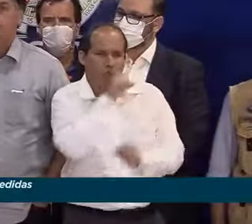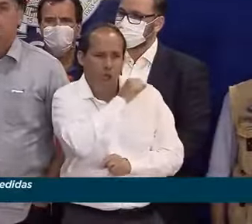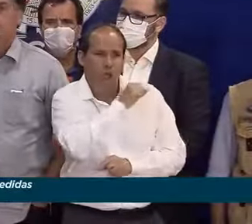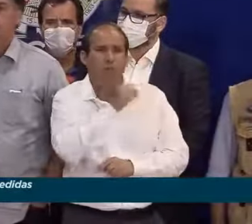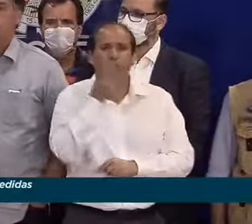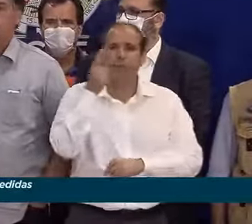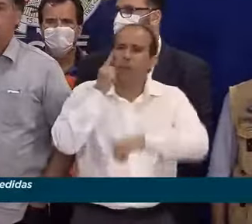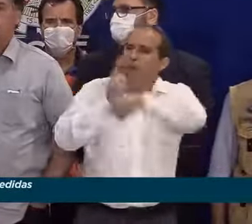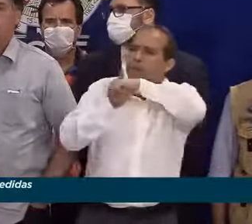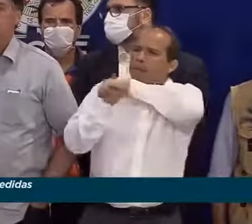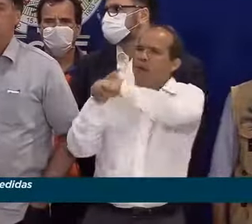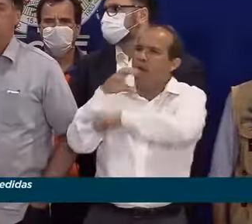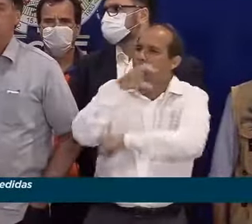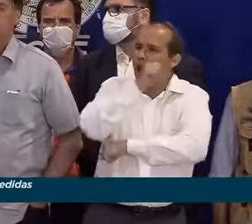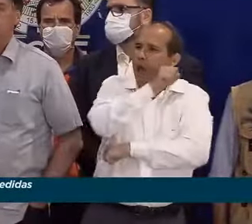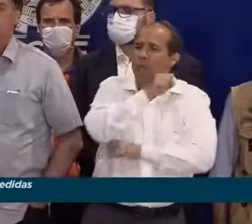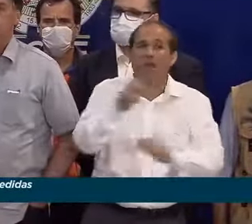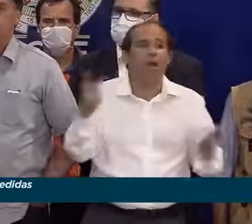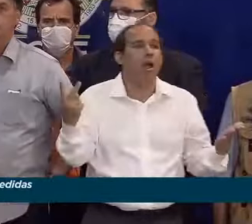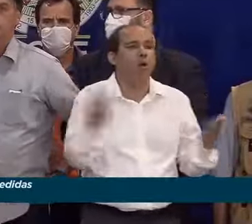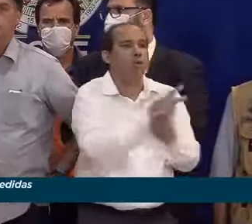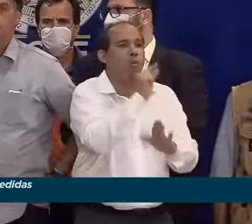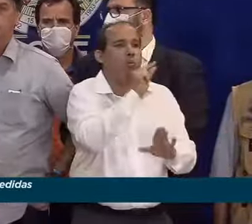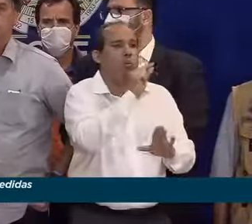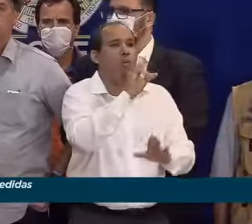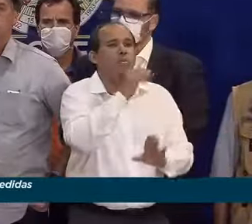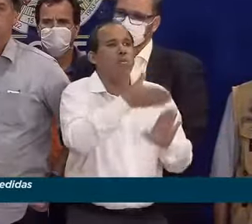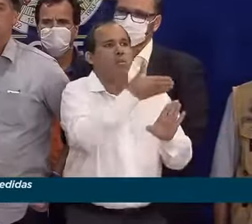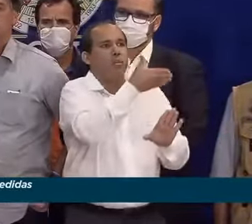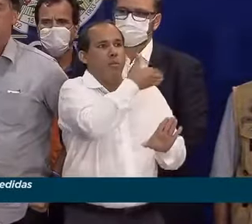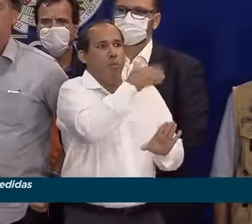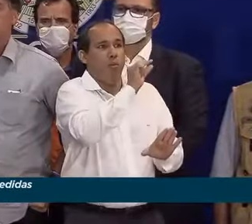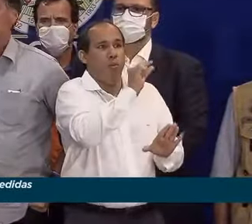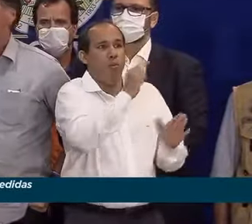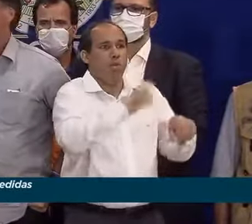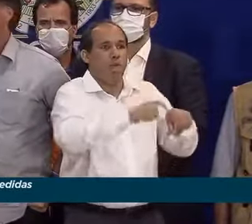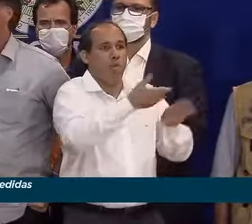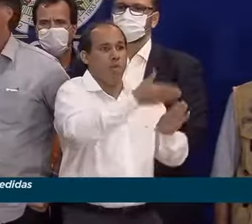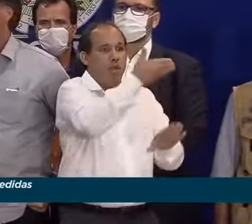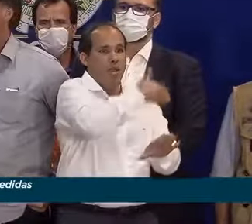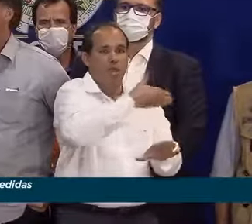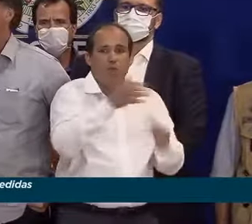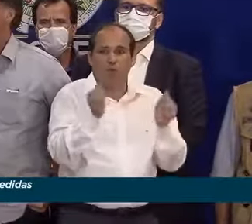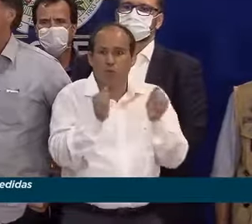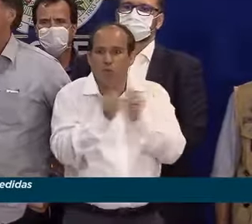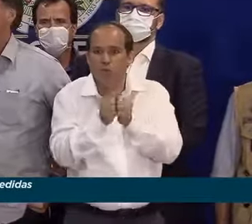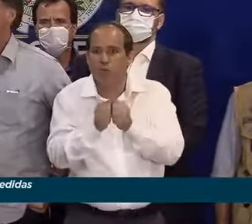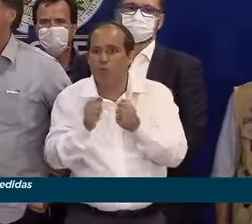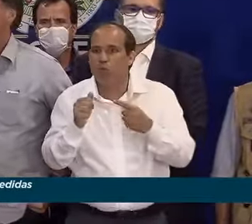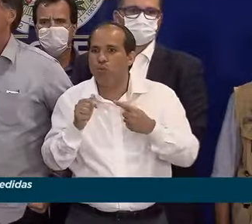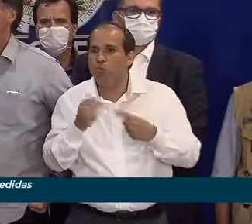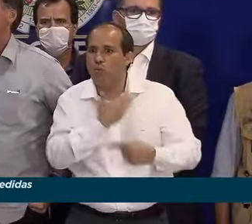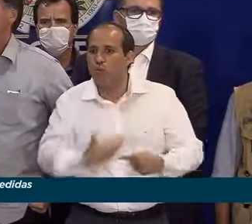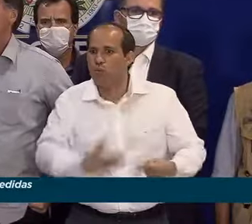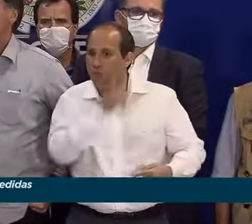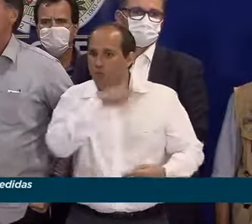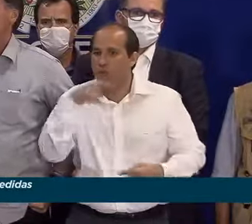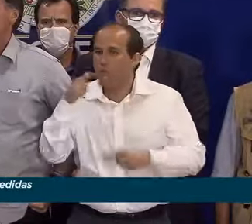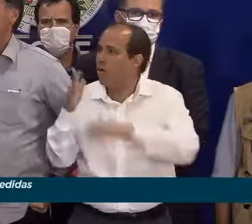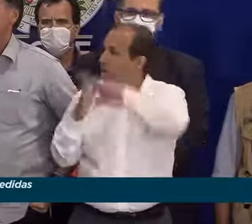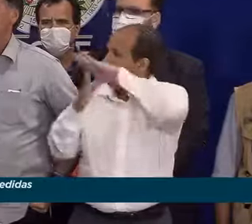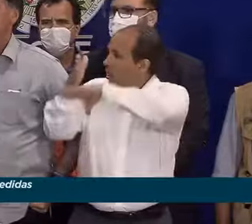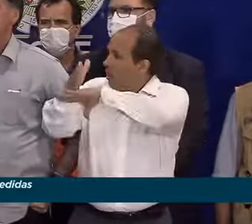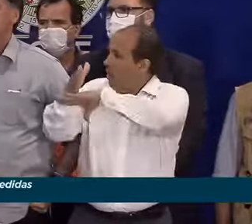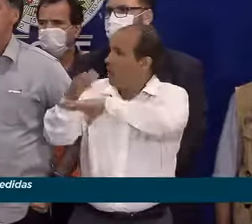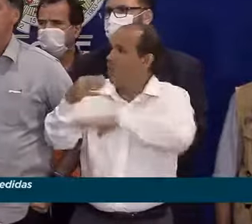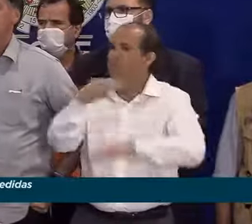muito rápido. Há poucos dias eu levei o Bocalon e o governador Gladson ao ministro Rogério Marinho, lá